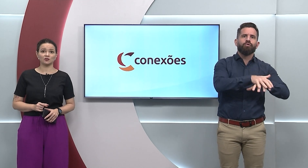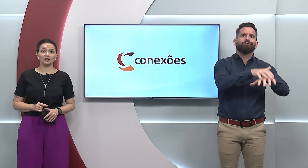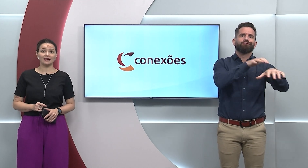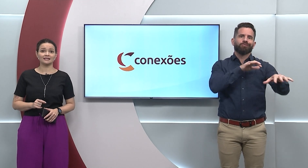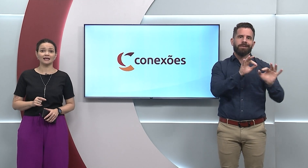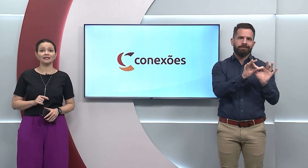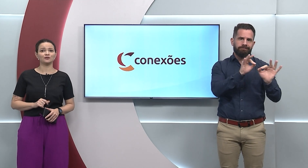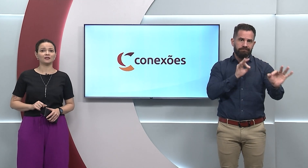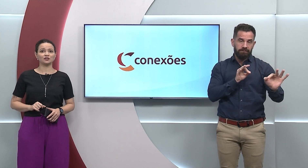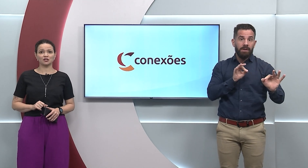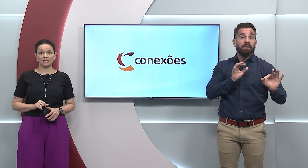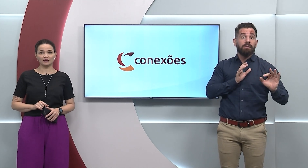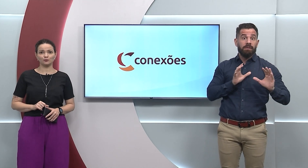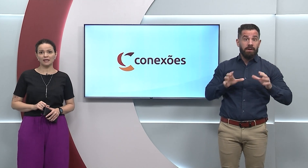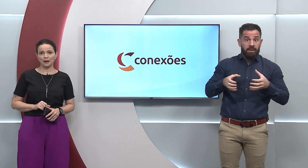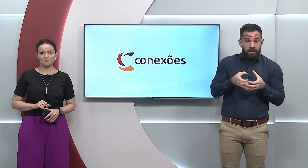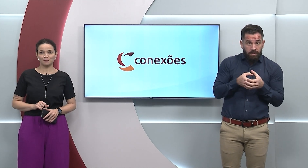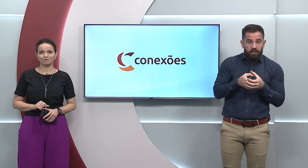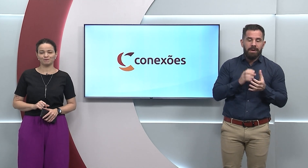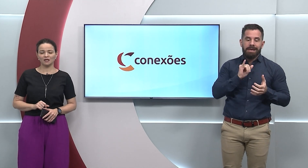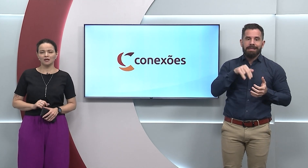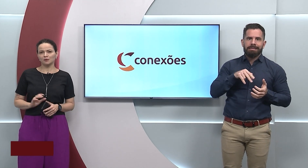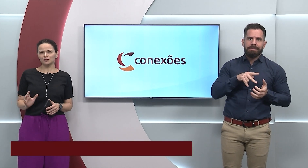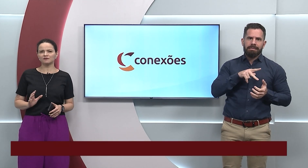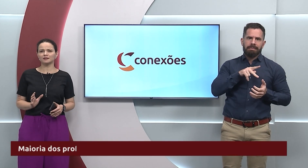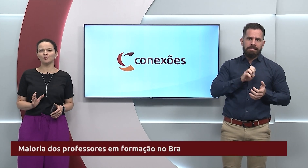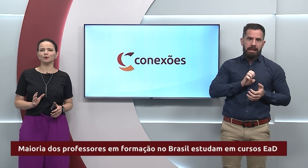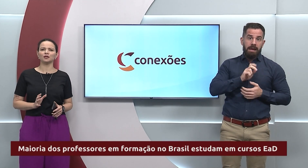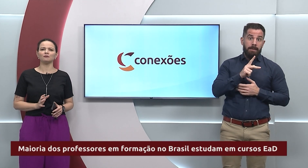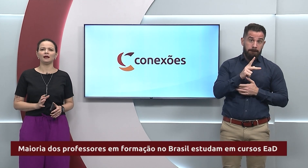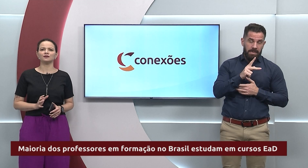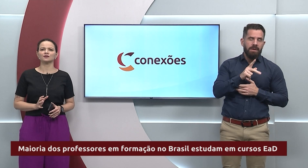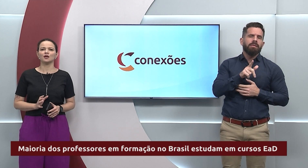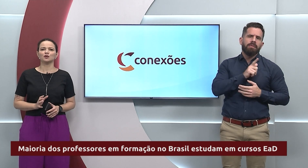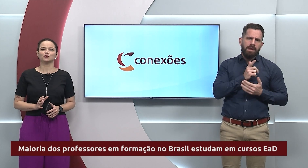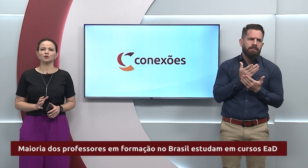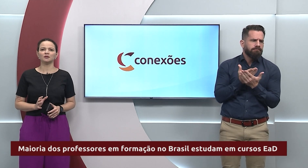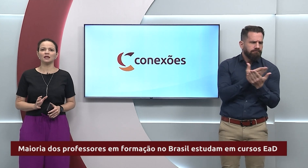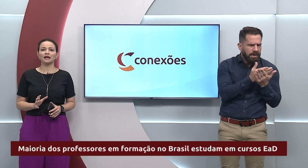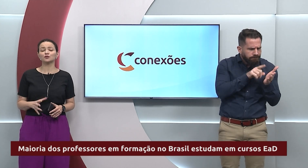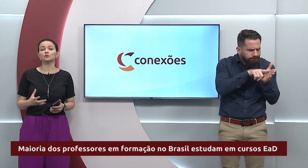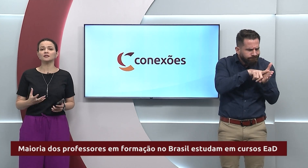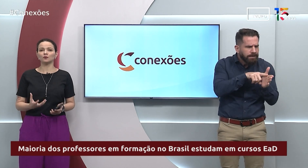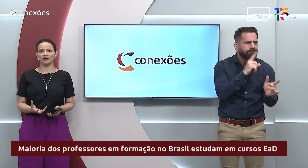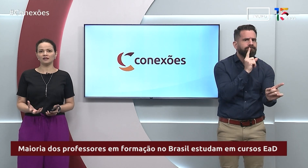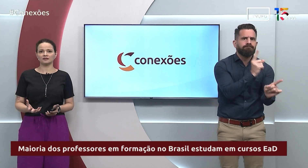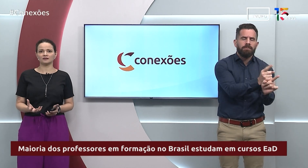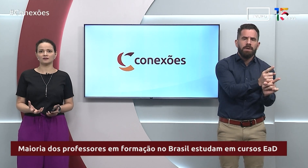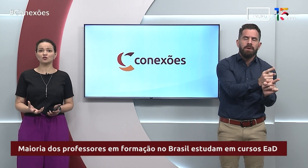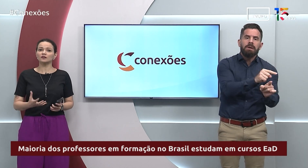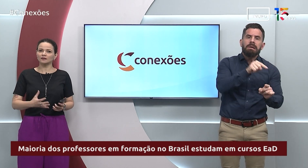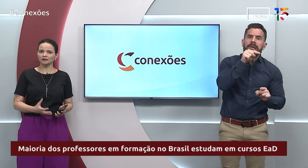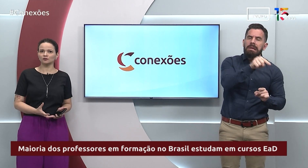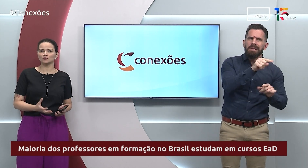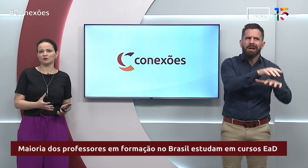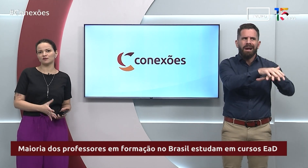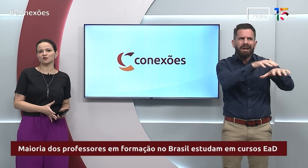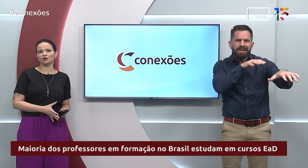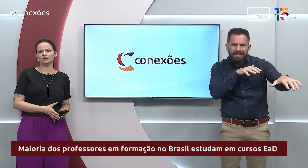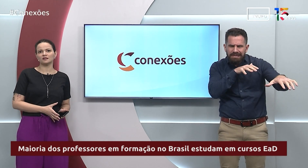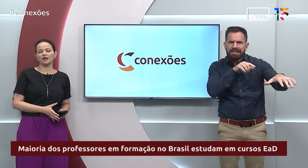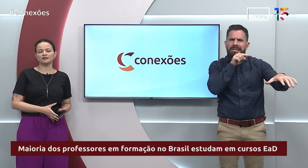Pesquisas Educacionais Anísio Teixeira, o INEP. Bom, a gente vai saber um pouquinho mais sobre as consequências de